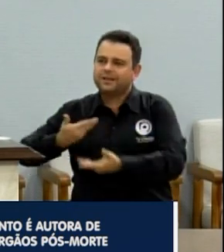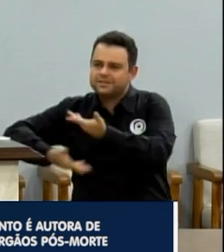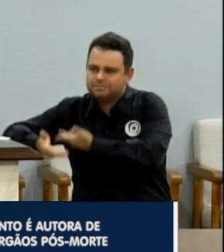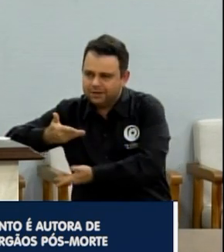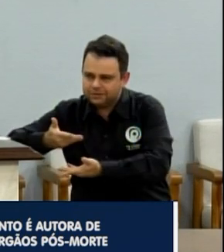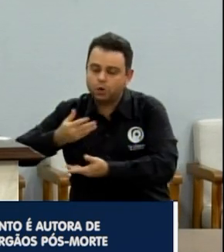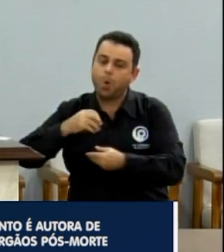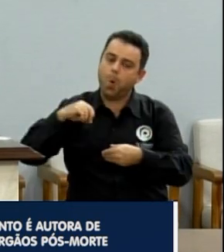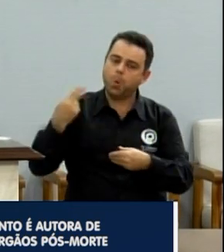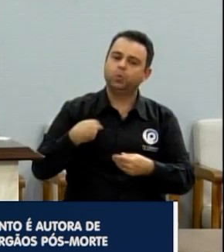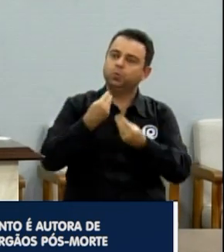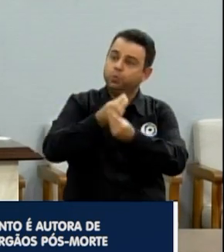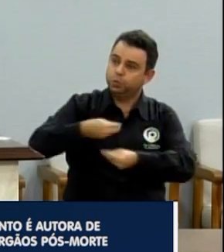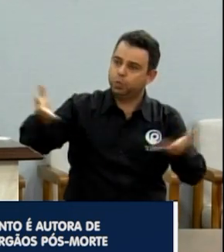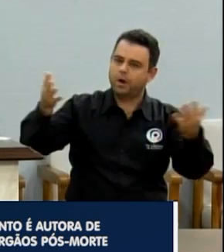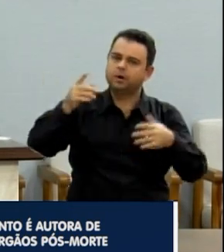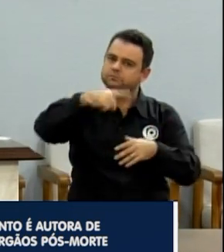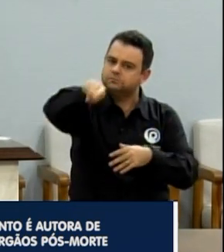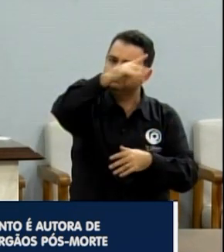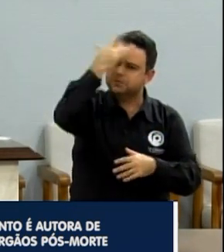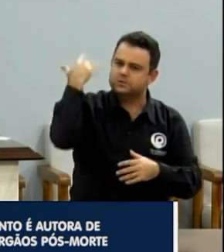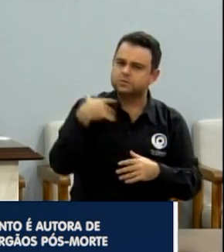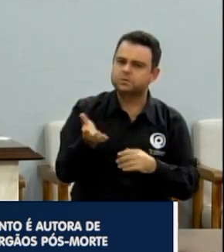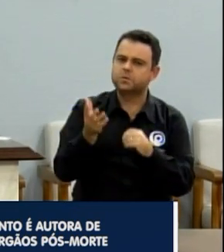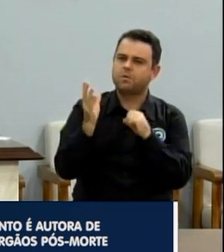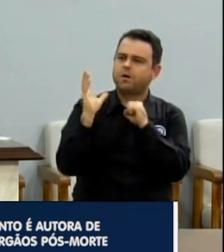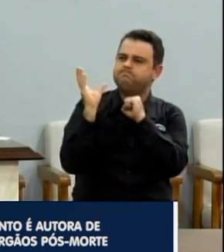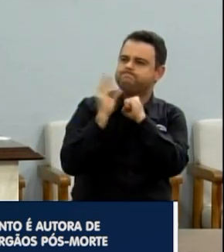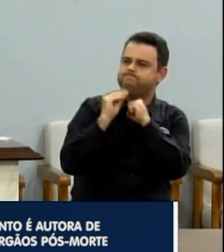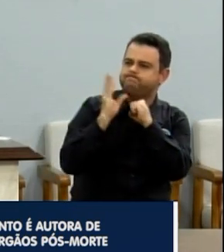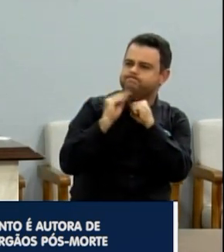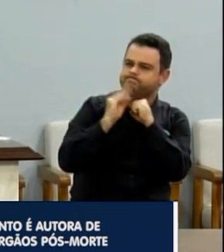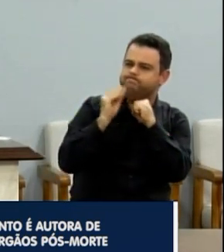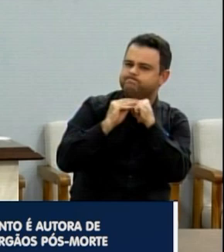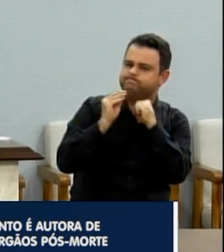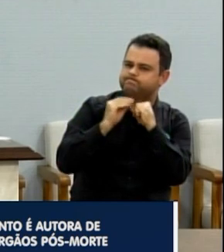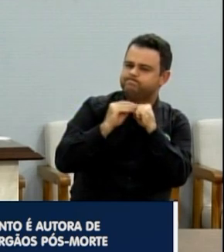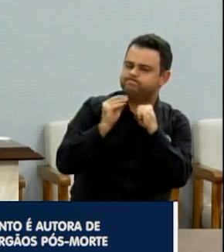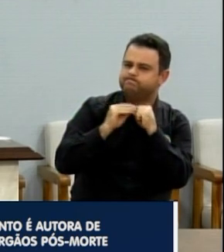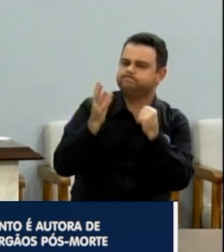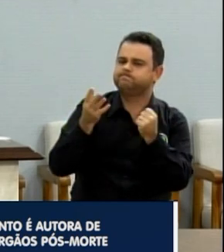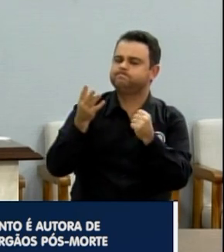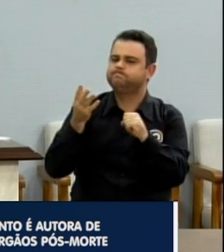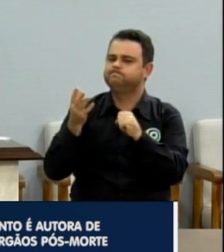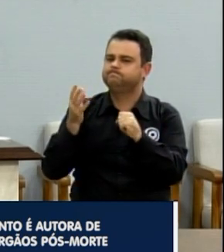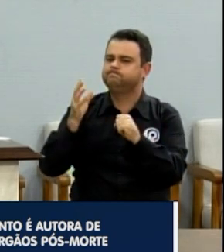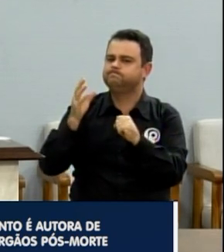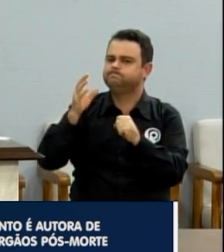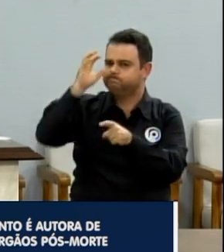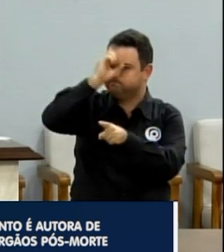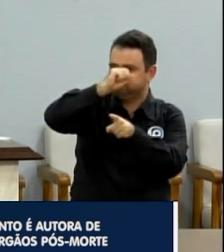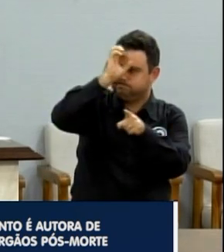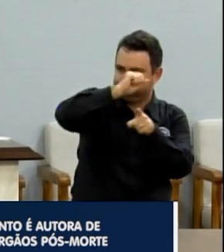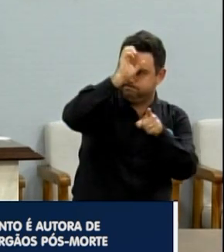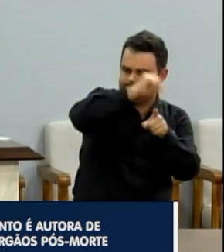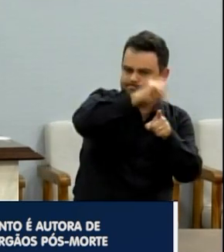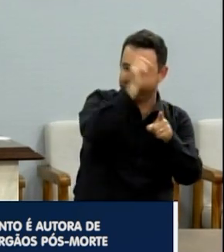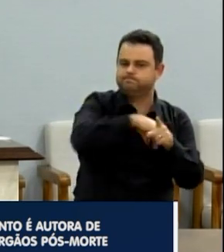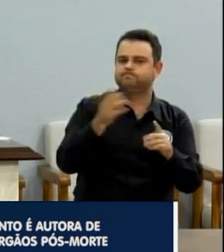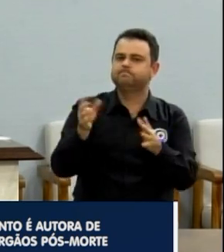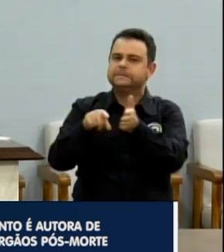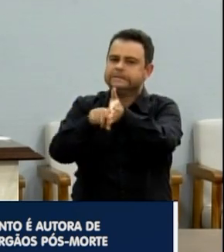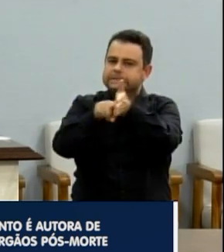legislação, ou seja, ser mais esclarecido a respeito dessa temática, conhecer a legislação, naturalmente, o número de